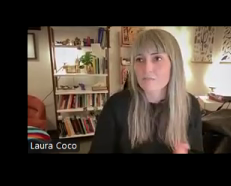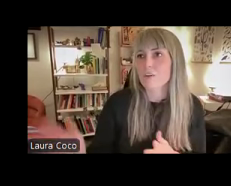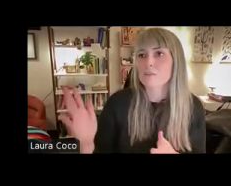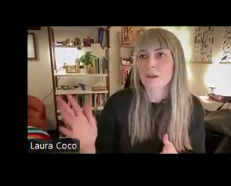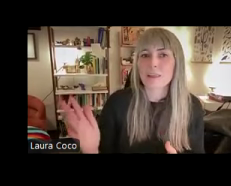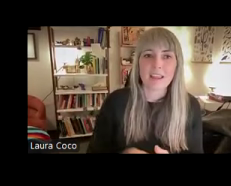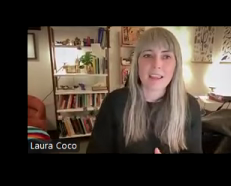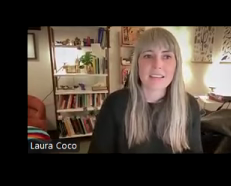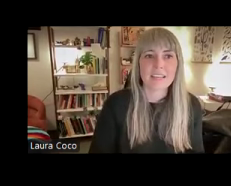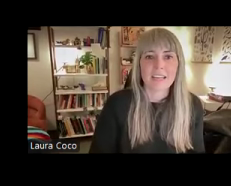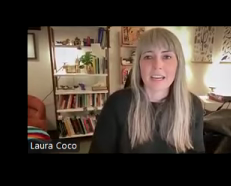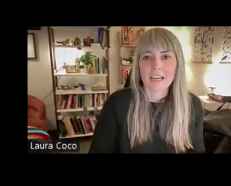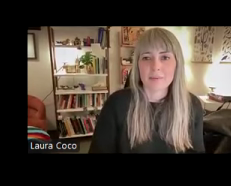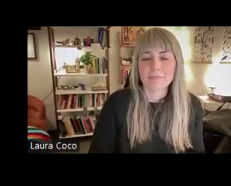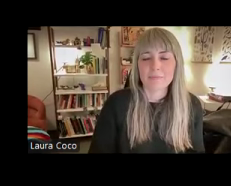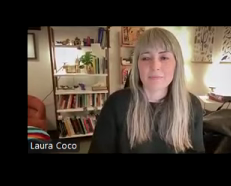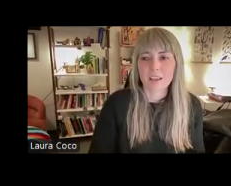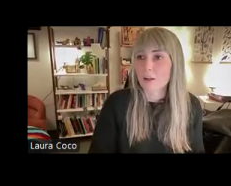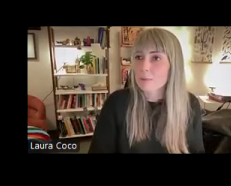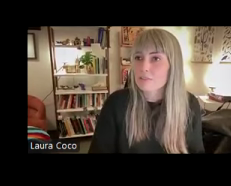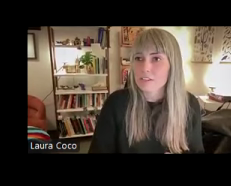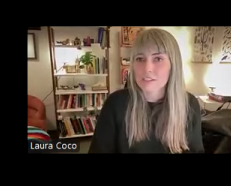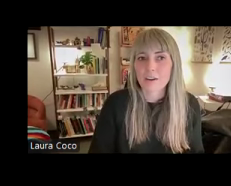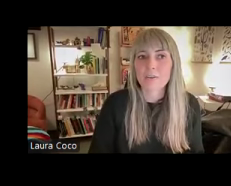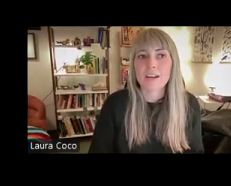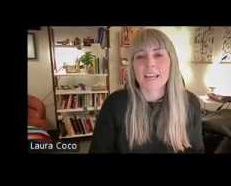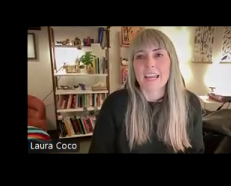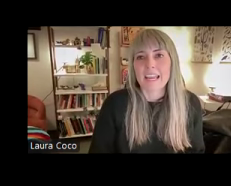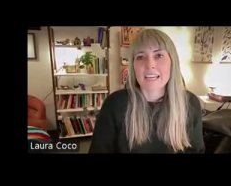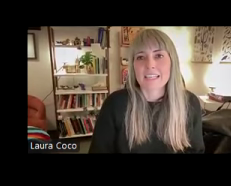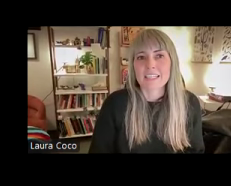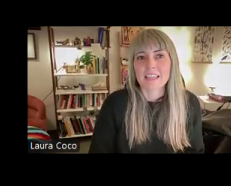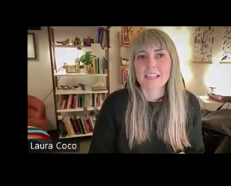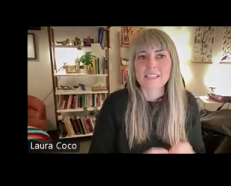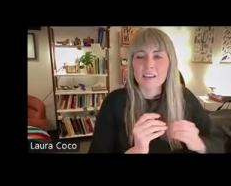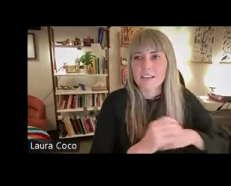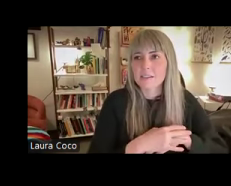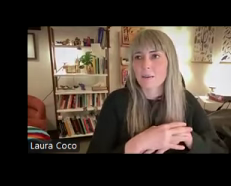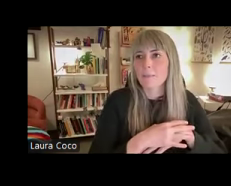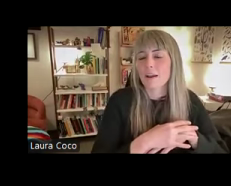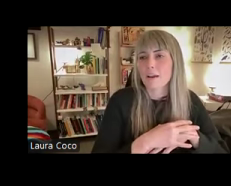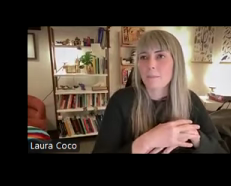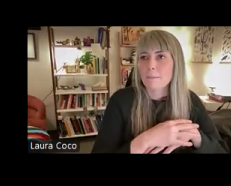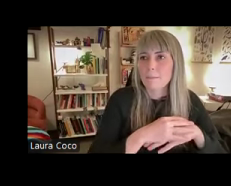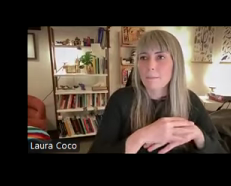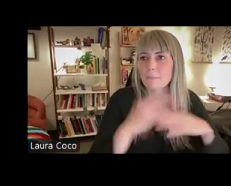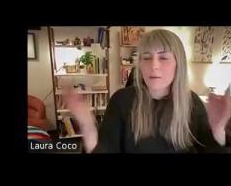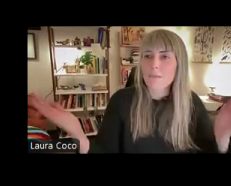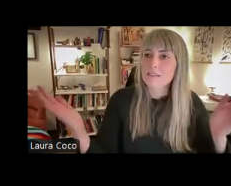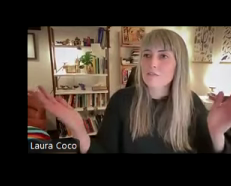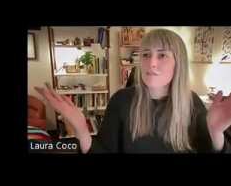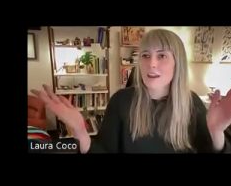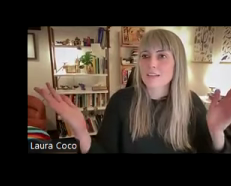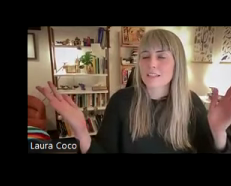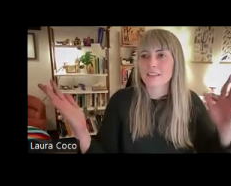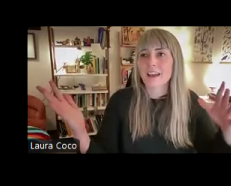I de got salud de las involved que with les hablé. Me in involucré con a couple of years ago. hace un par de And años. this is Eh, a